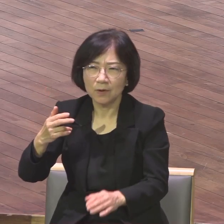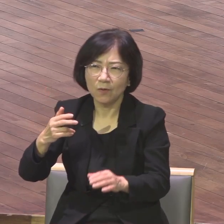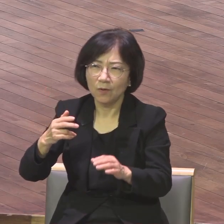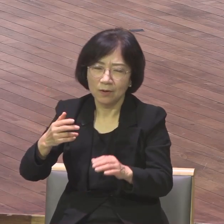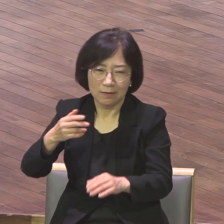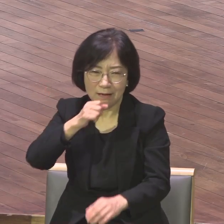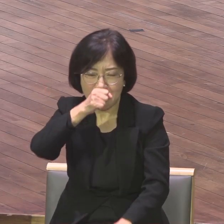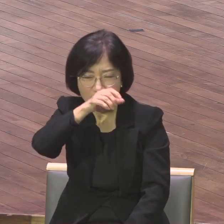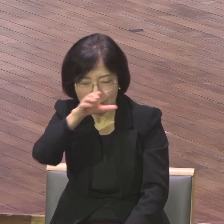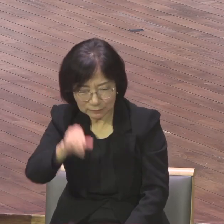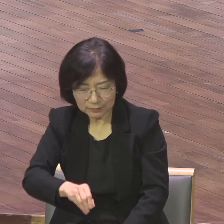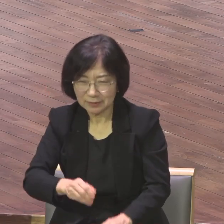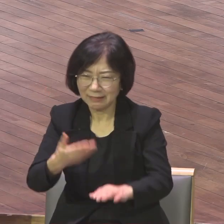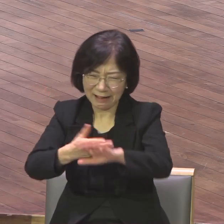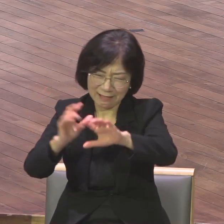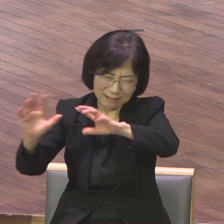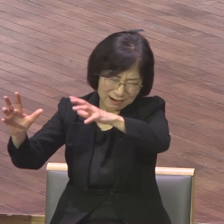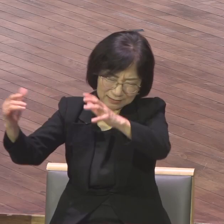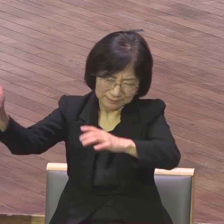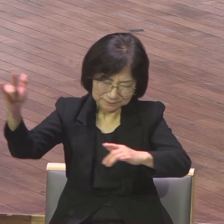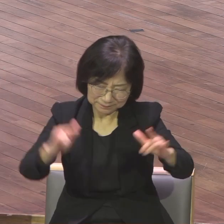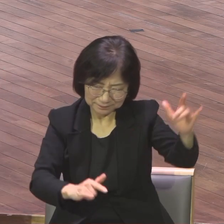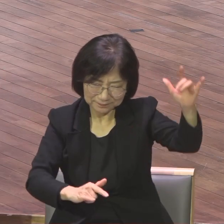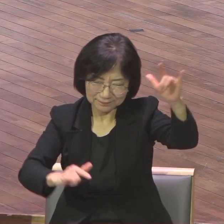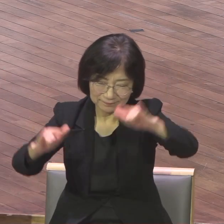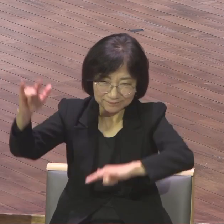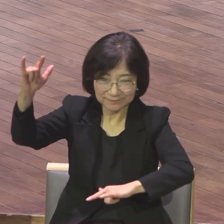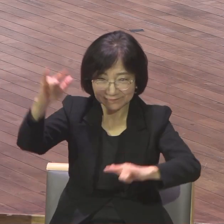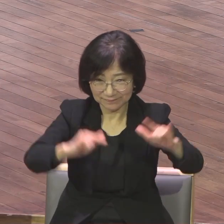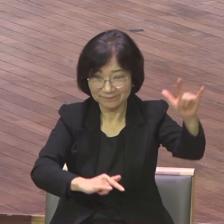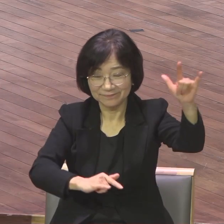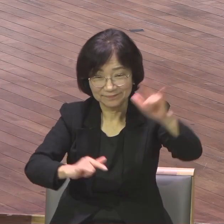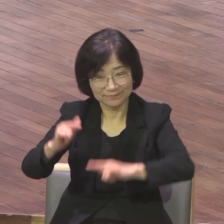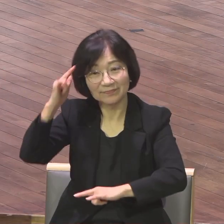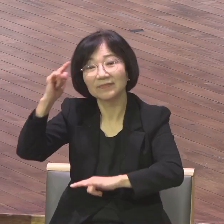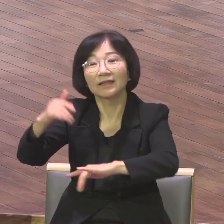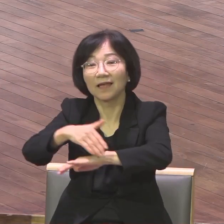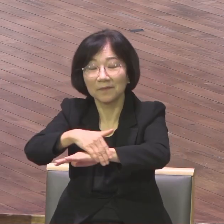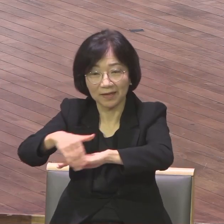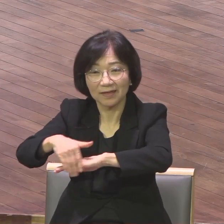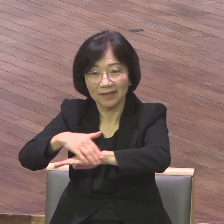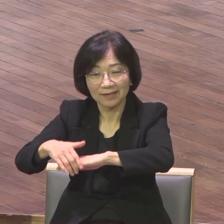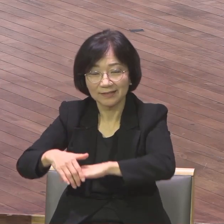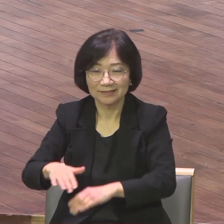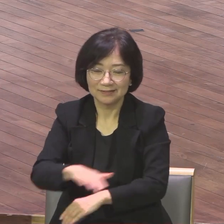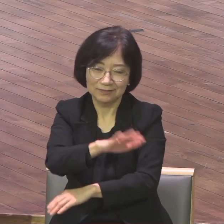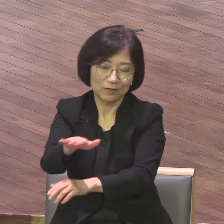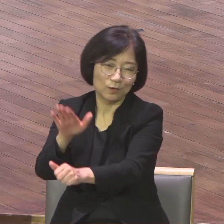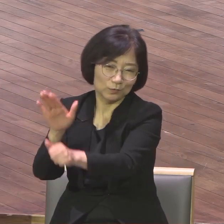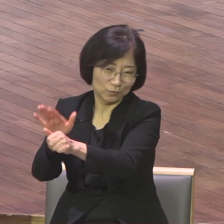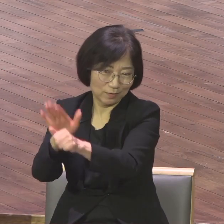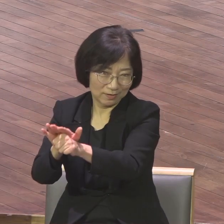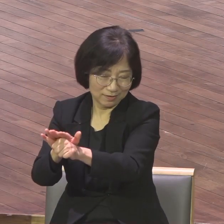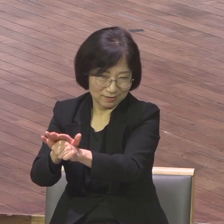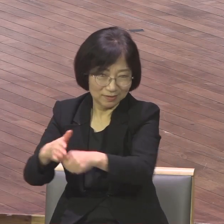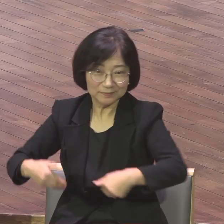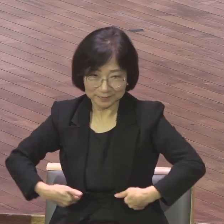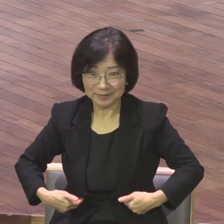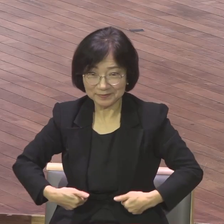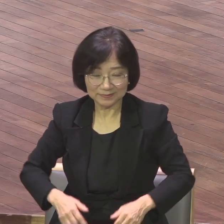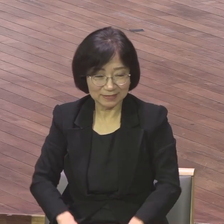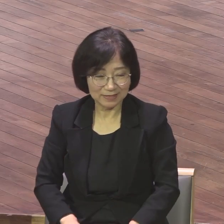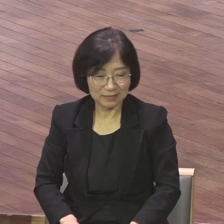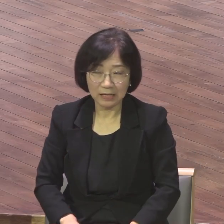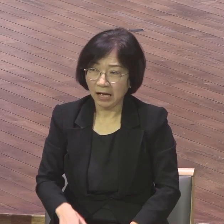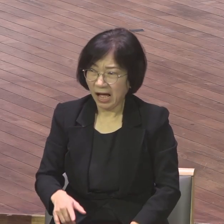오시게 되는데 그렇게 뭐 많지는 않겠지만 그래도 우리 교회가 다 담당을 해야 될 시간표요. 지금 시간표 축복이 좀 되시기 바랍니다. 이때